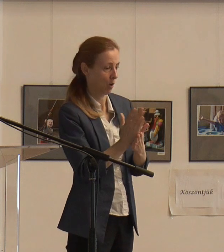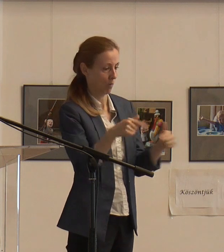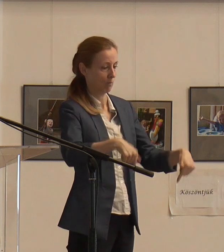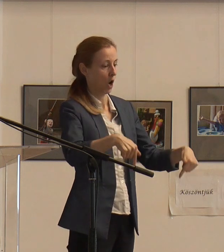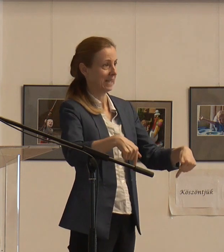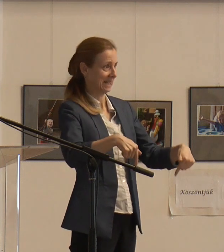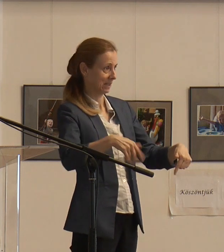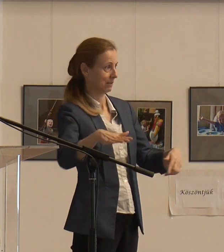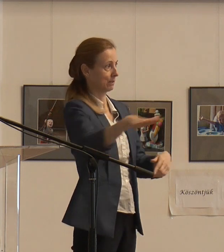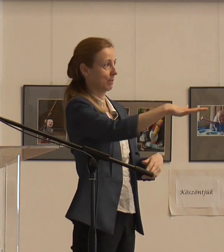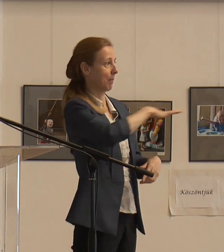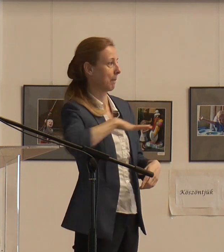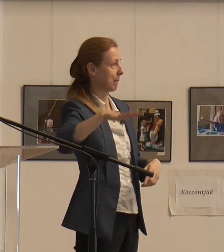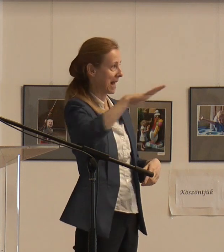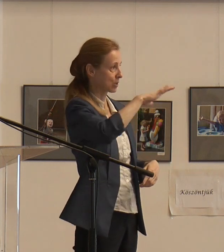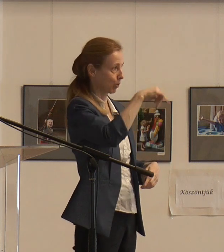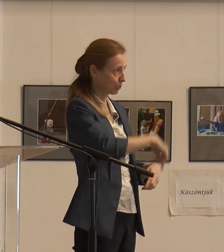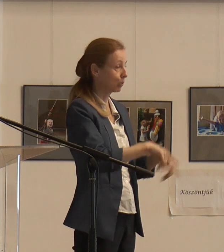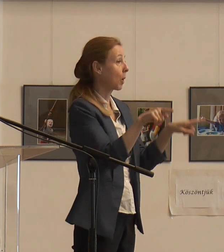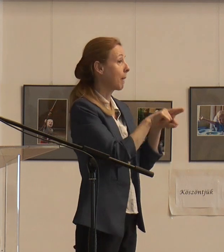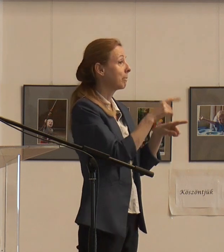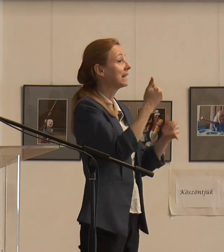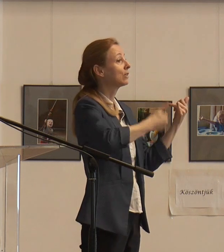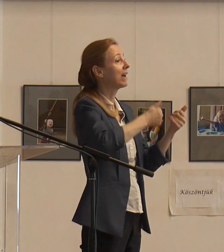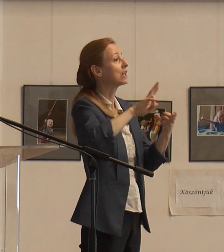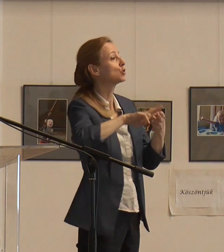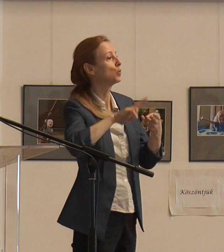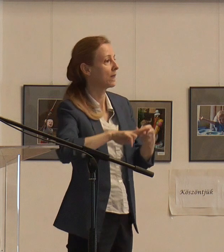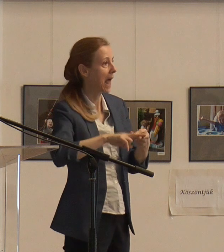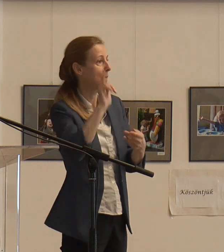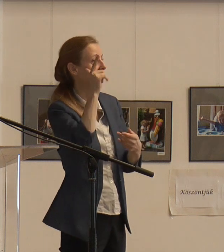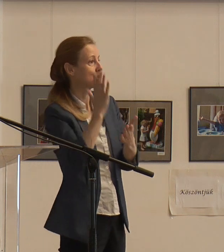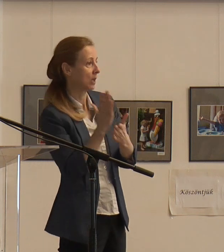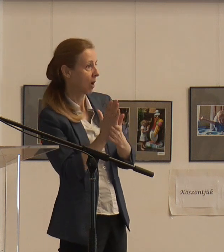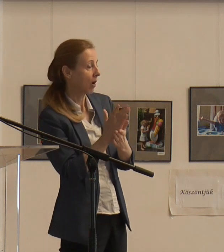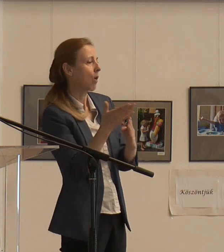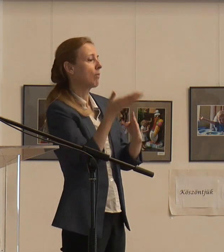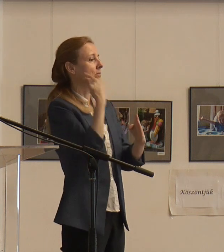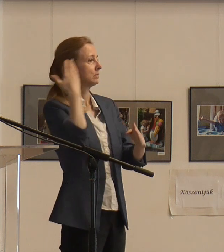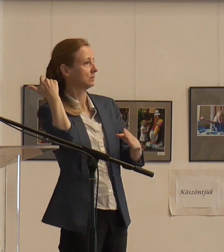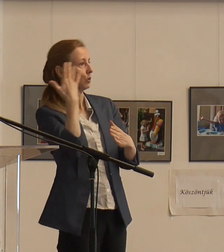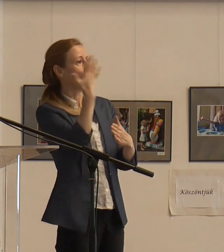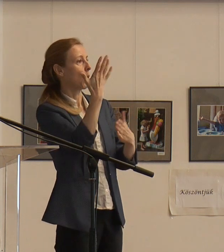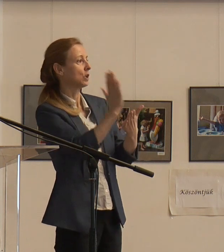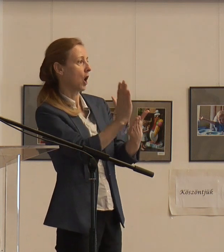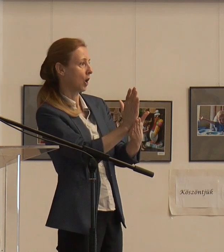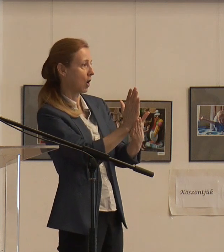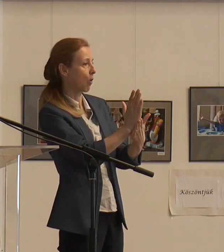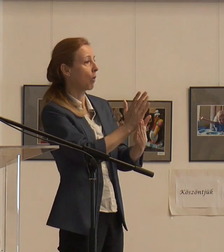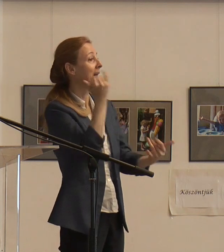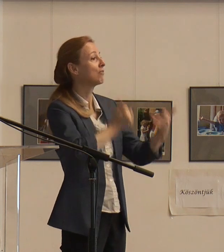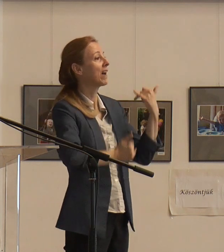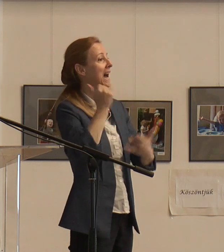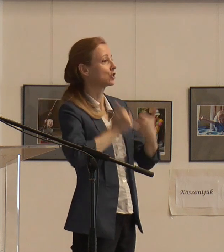Mezőtúron, mint versünnepet 2. alkalommal, de 5 alkalommal pedig